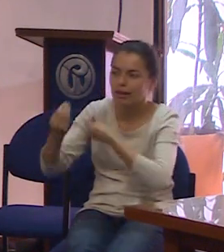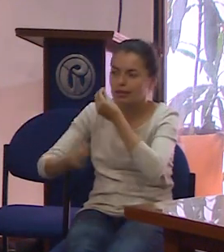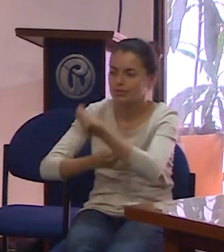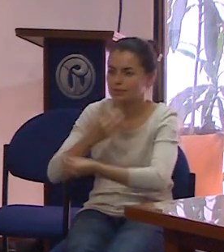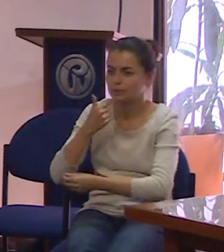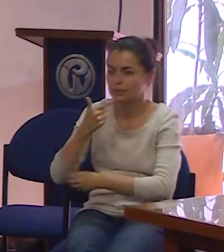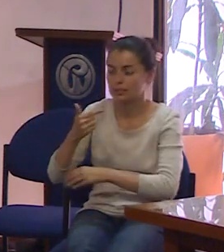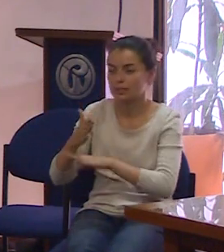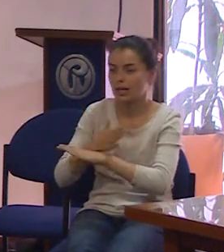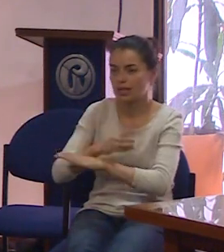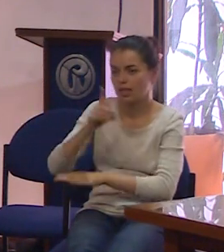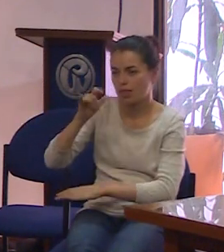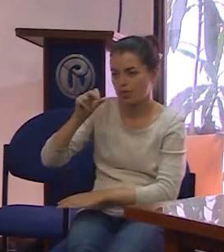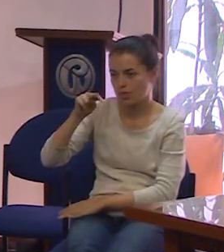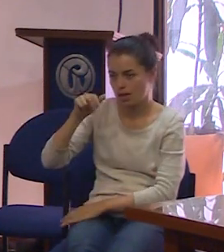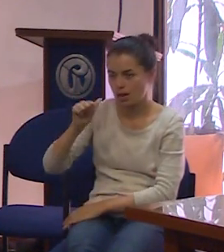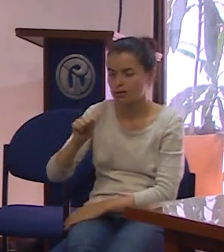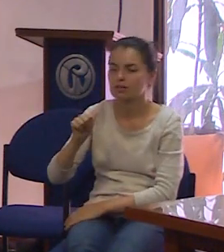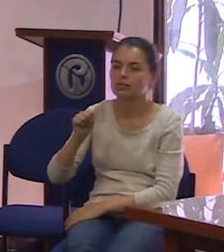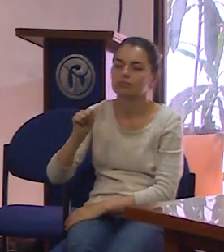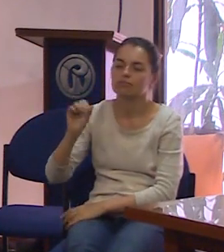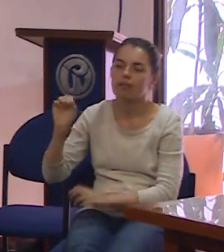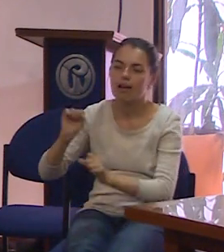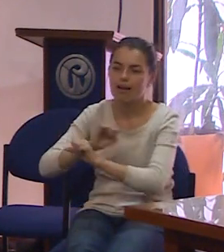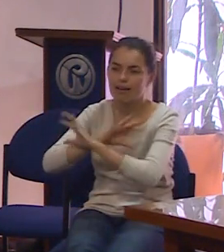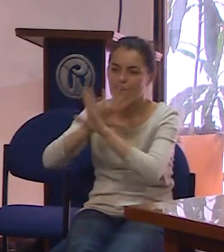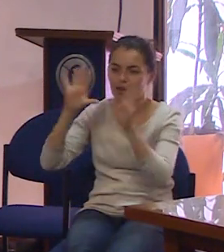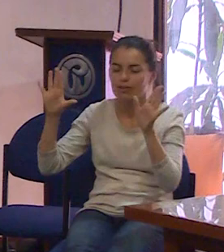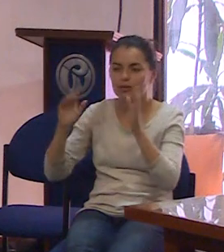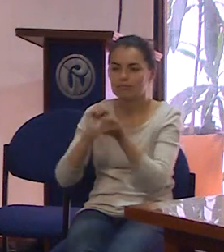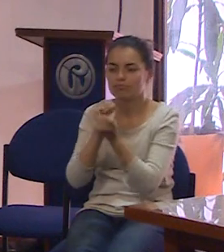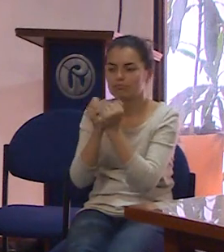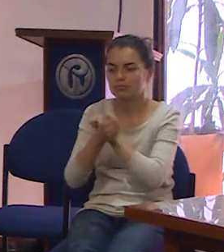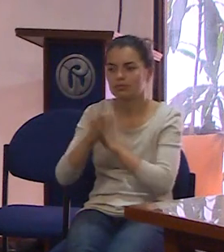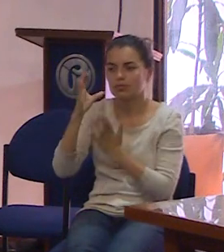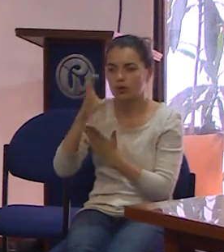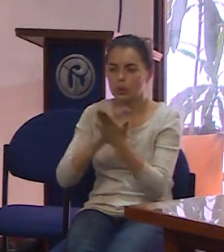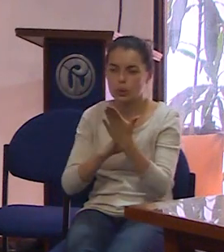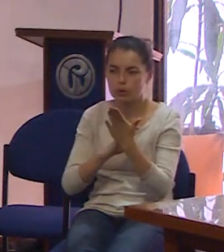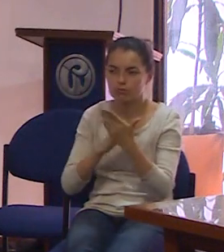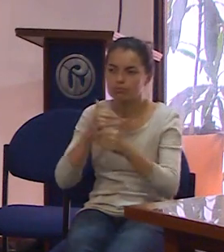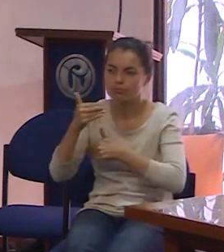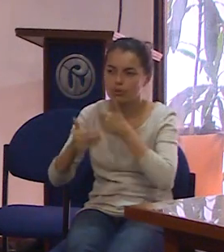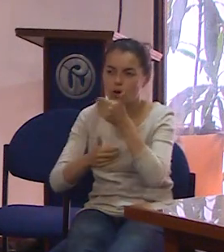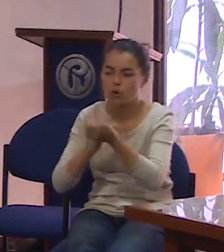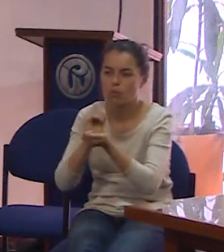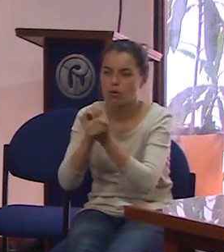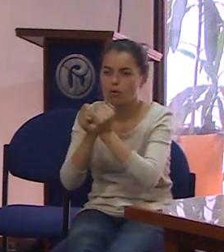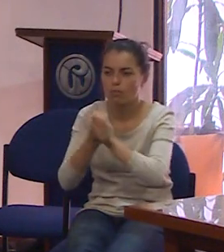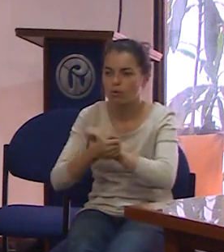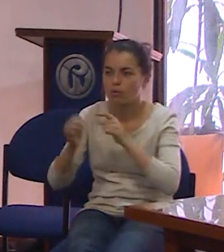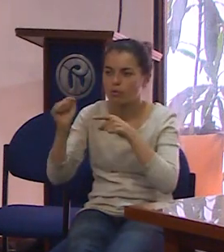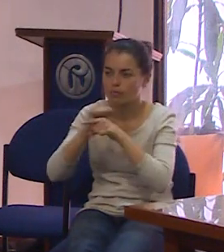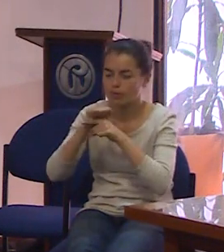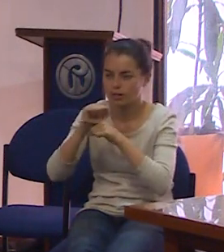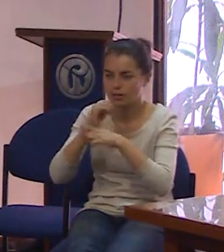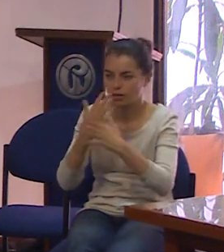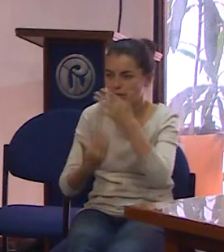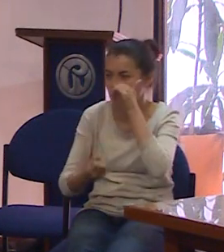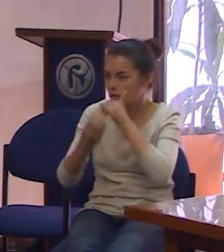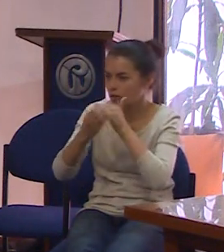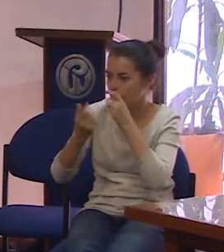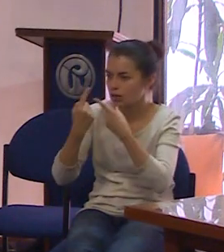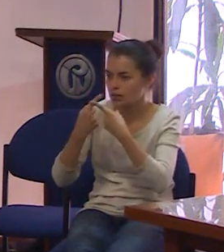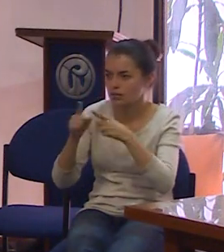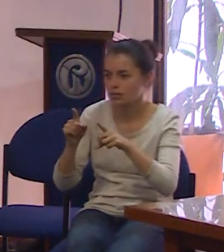profesora Diana, ya hay elementos de reforma curricular que van hacia allá, y de todas formas,